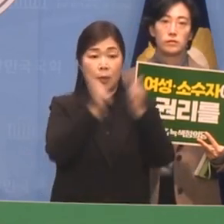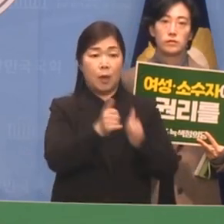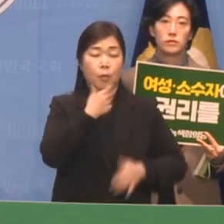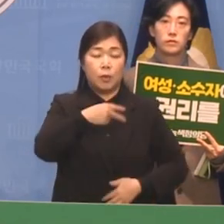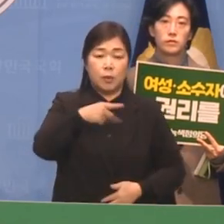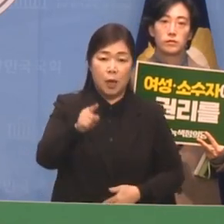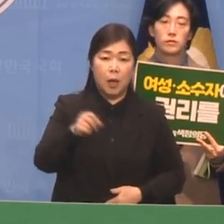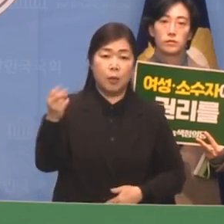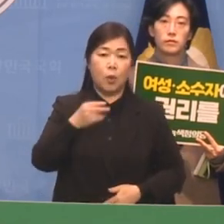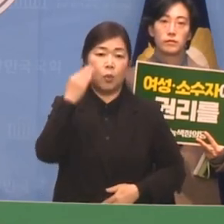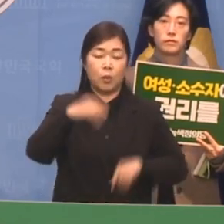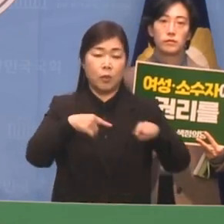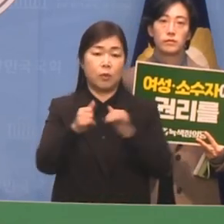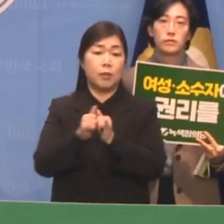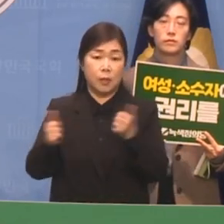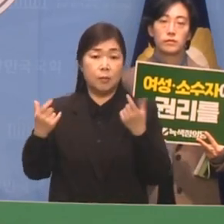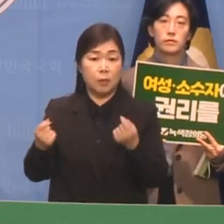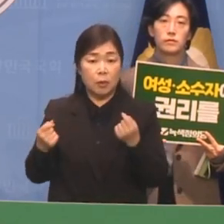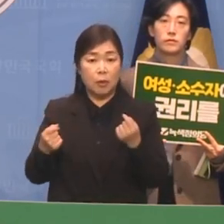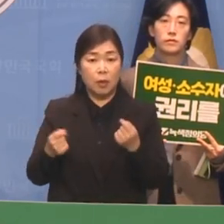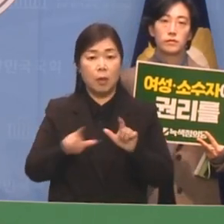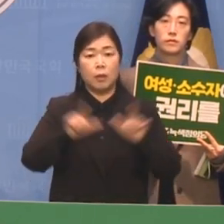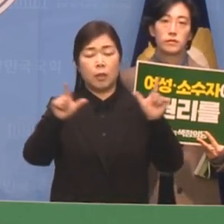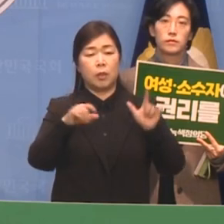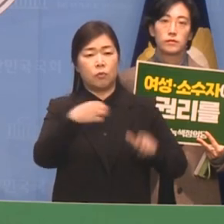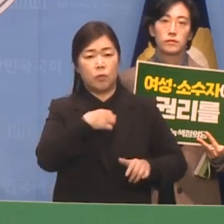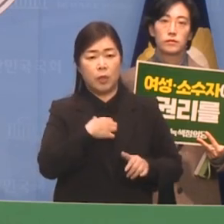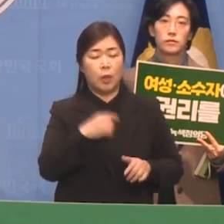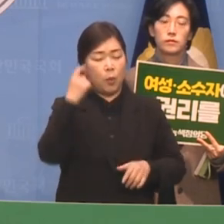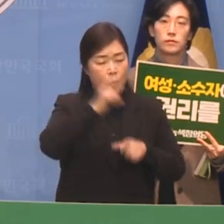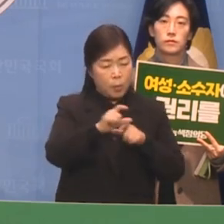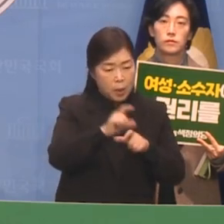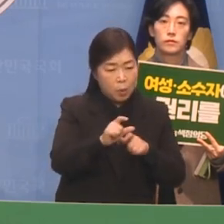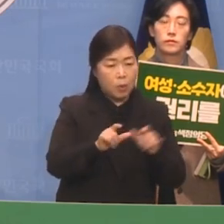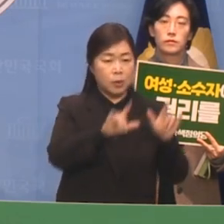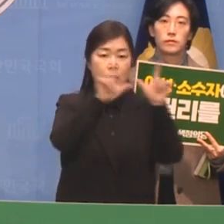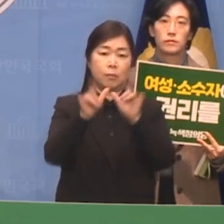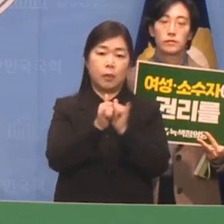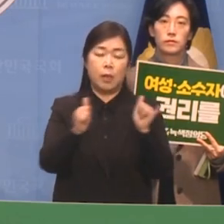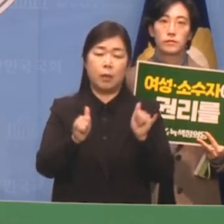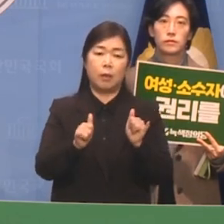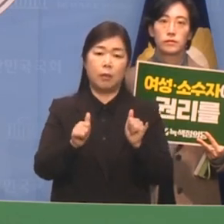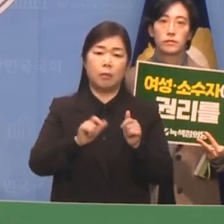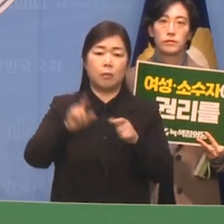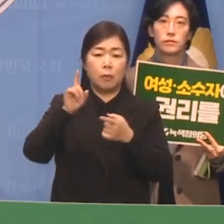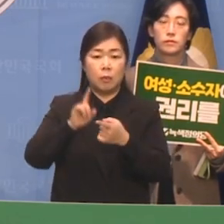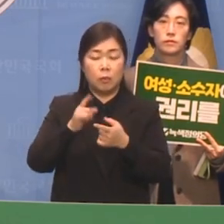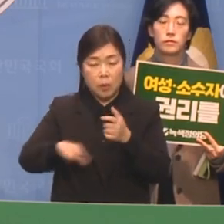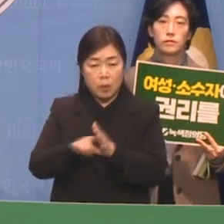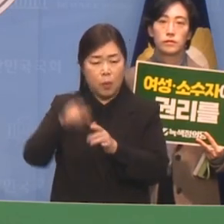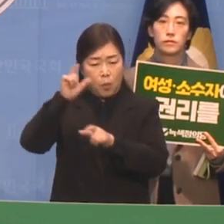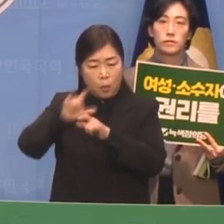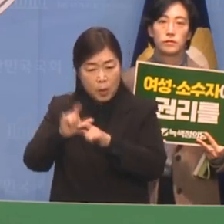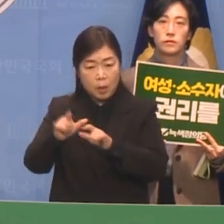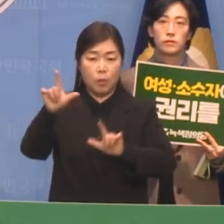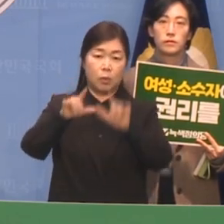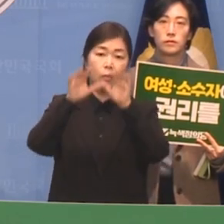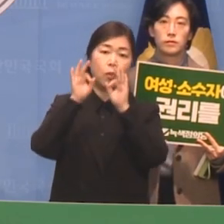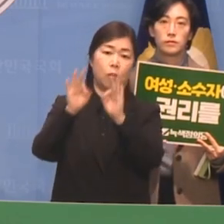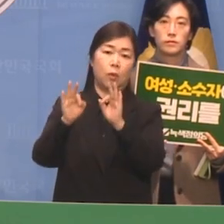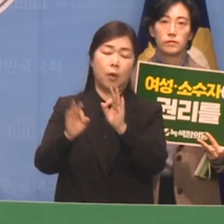사회복지사로서, 녹색 정치인으로서 기후위기를 고민하고 시민들의 더 나은 삶을 고민하는 김혜미